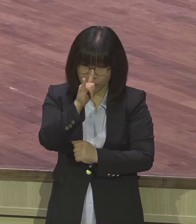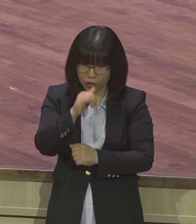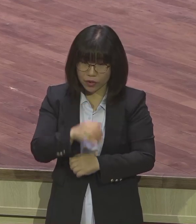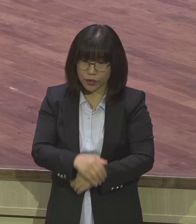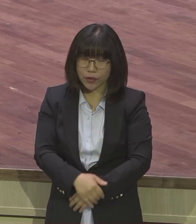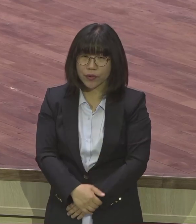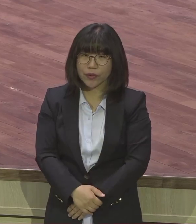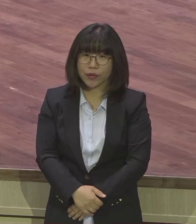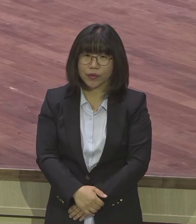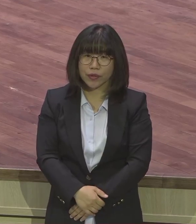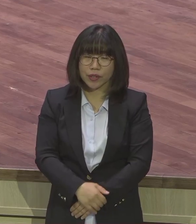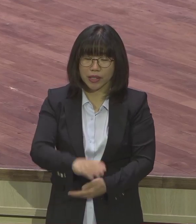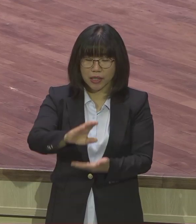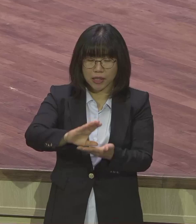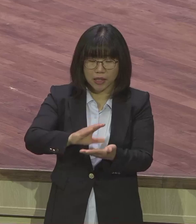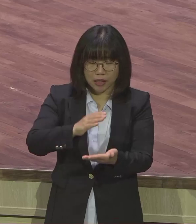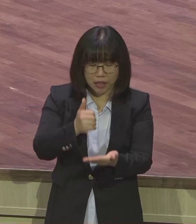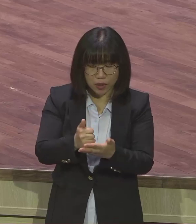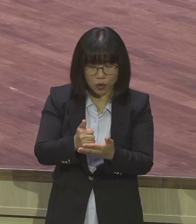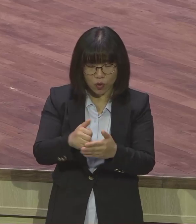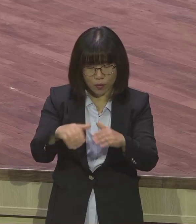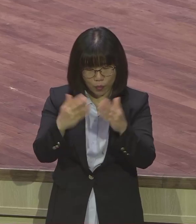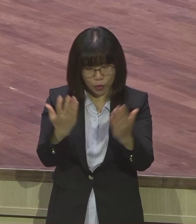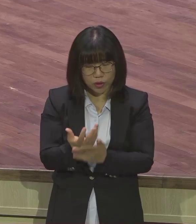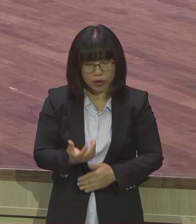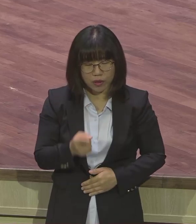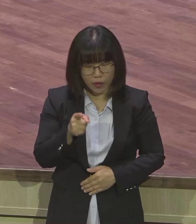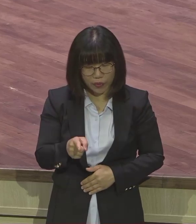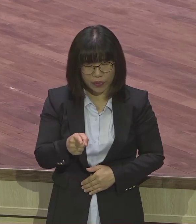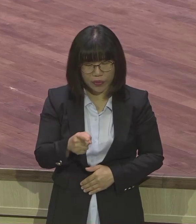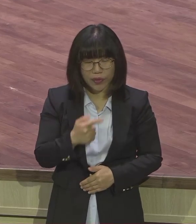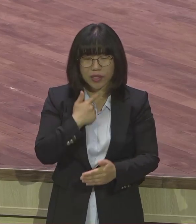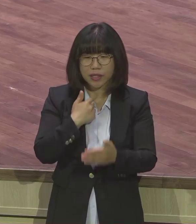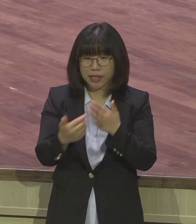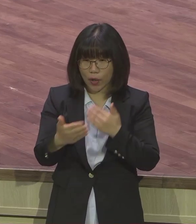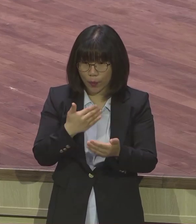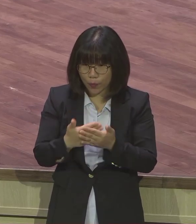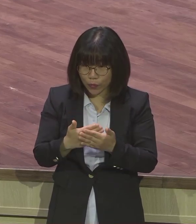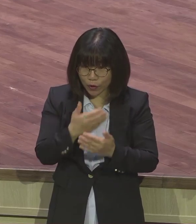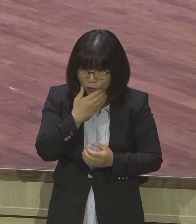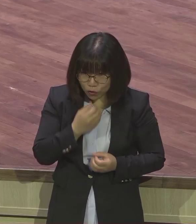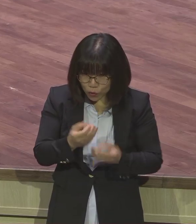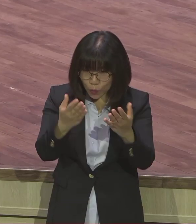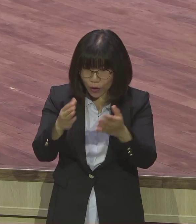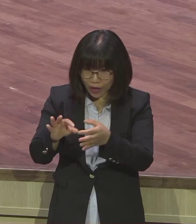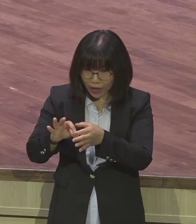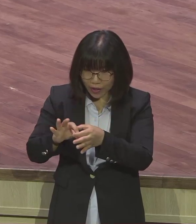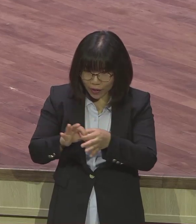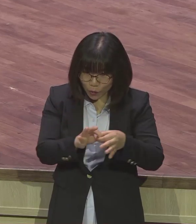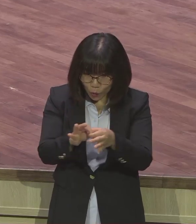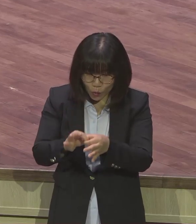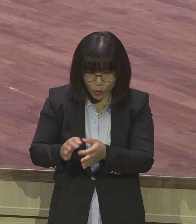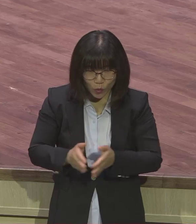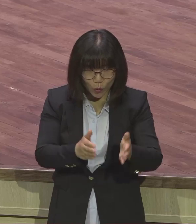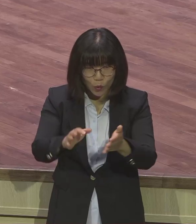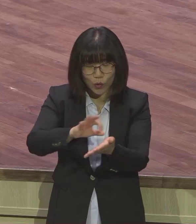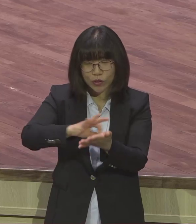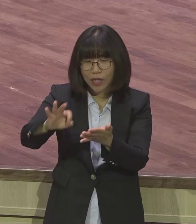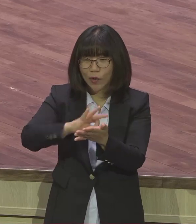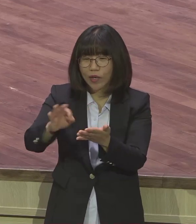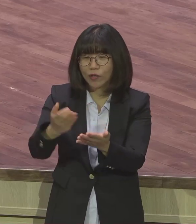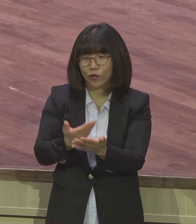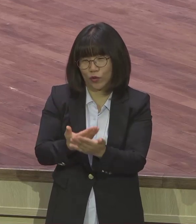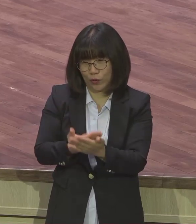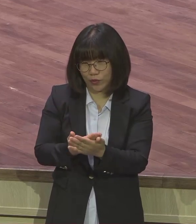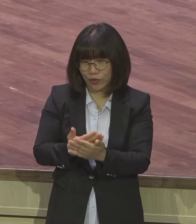체험을 증거하는 이제 우리가 뭐가 돼야 되느냐. 하나님 축복의 통로로 사용하여 주옵소서. 축복의